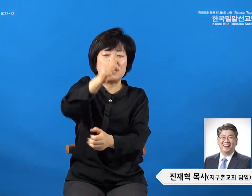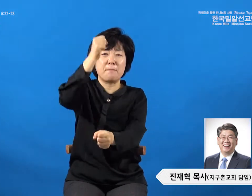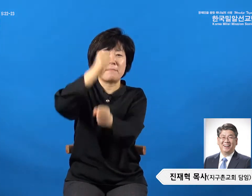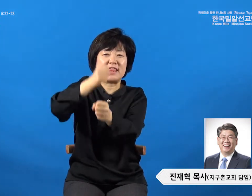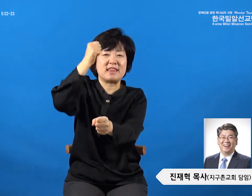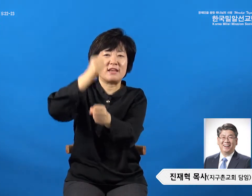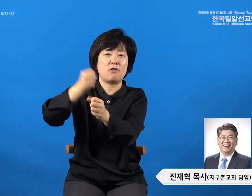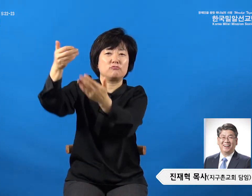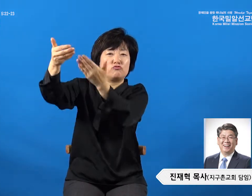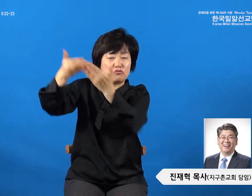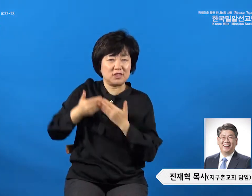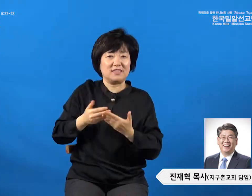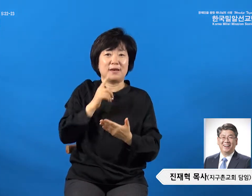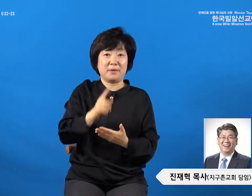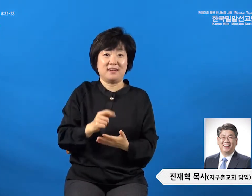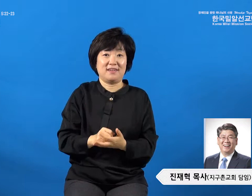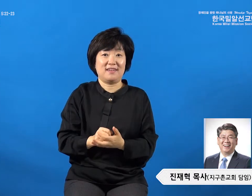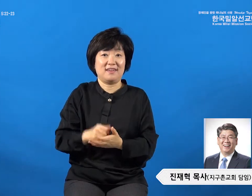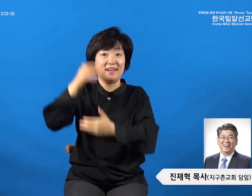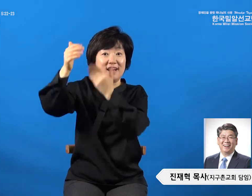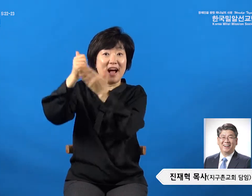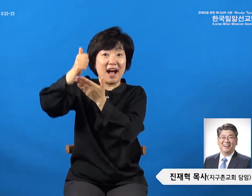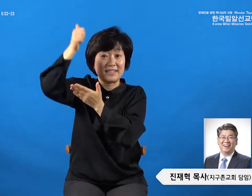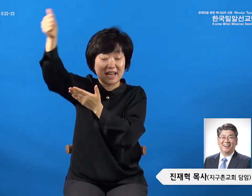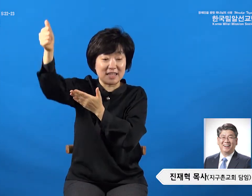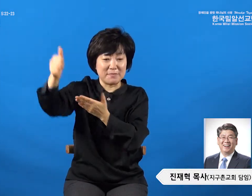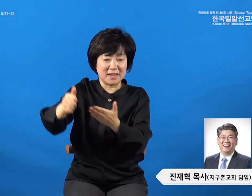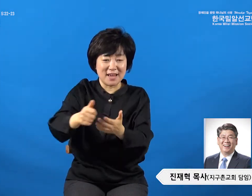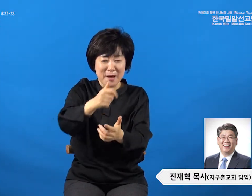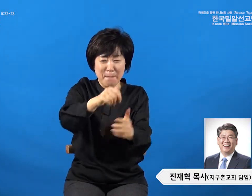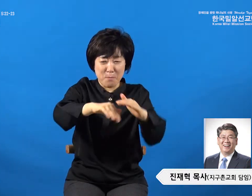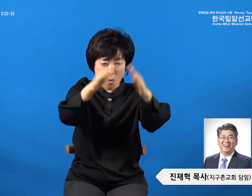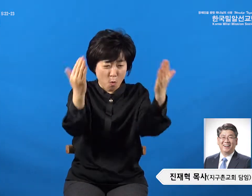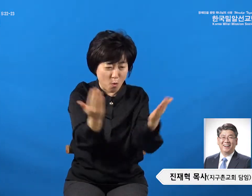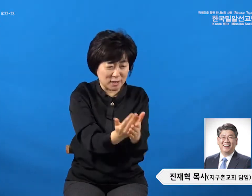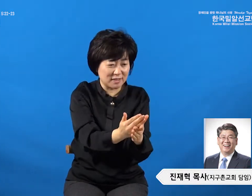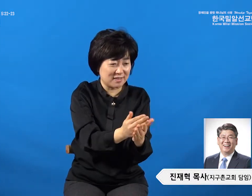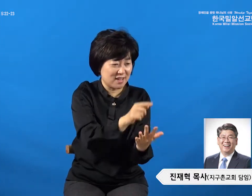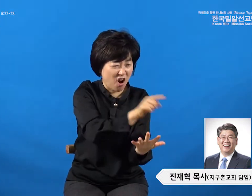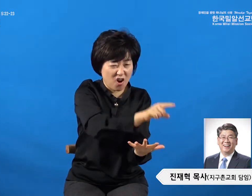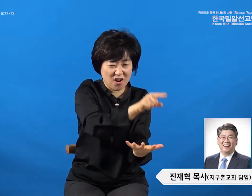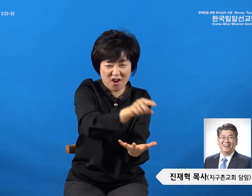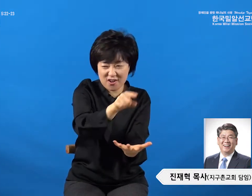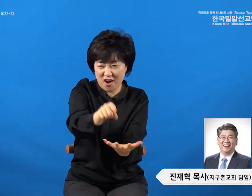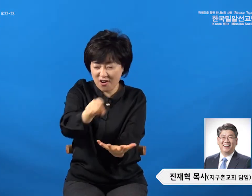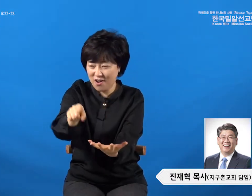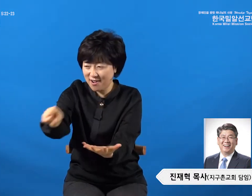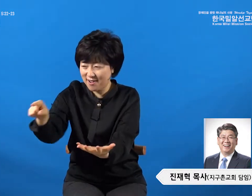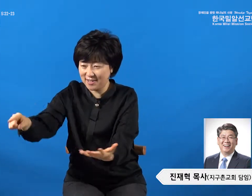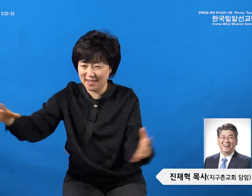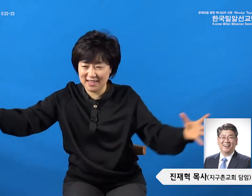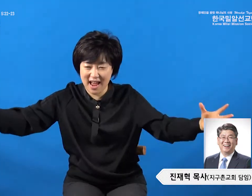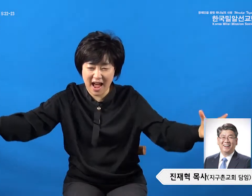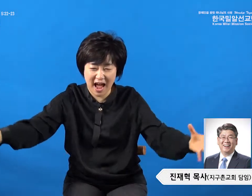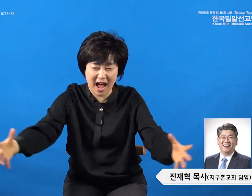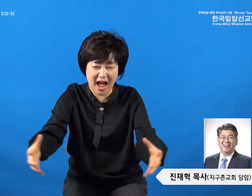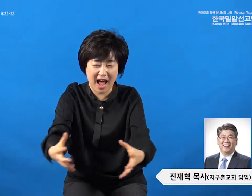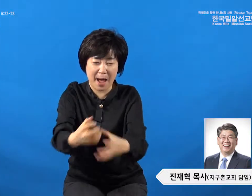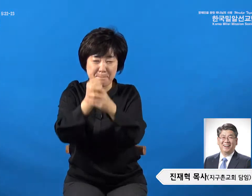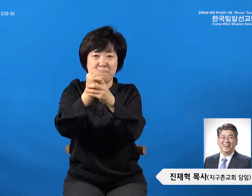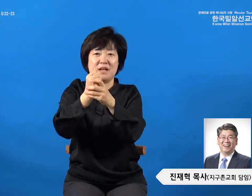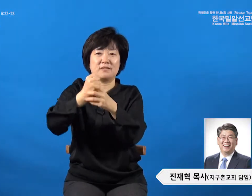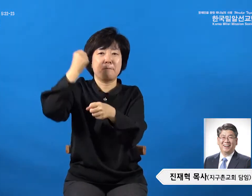바로 하나님께서 모든 것이 합력하여 선이 되도록 선을